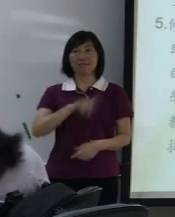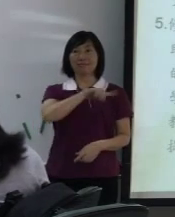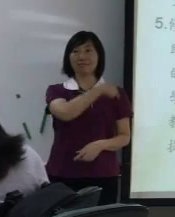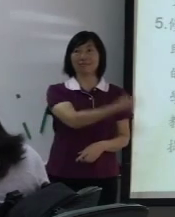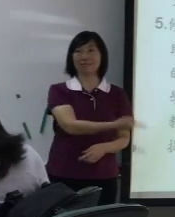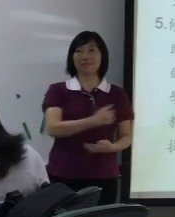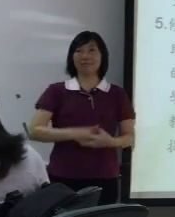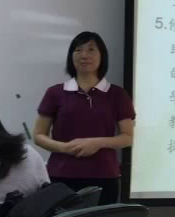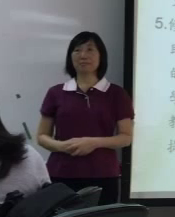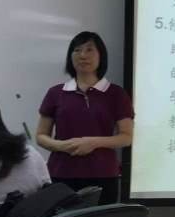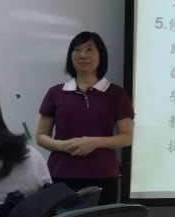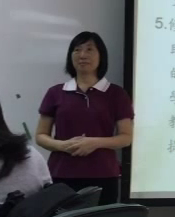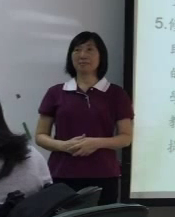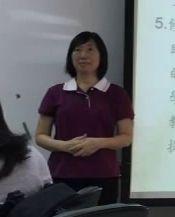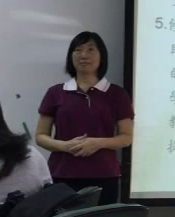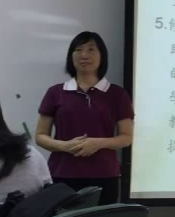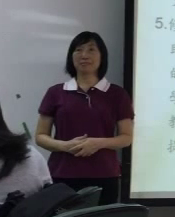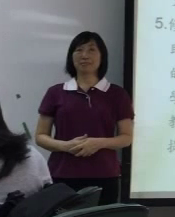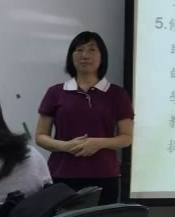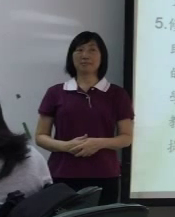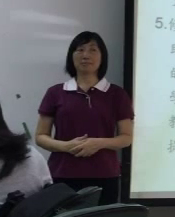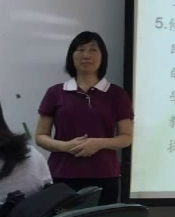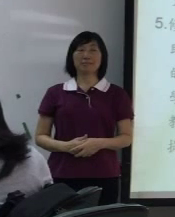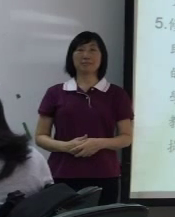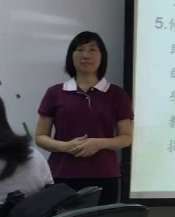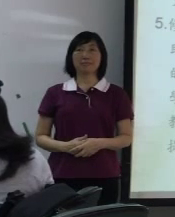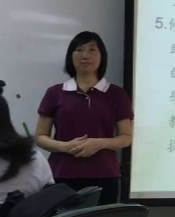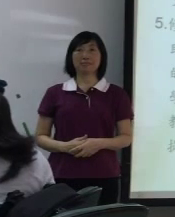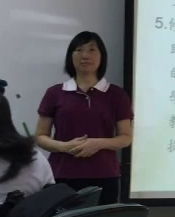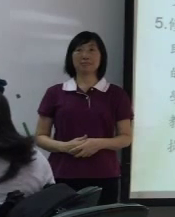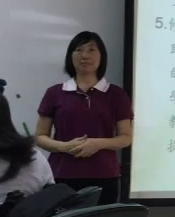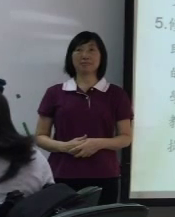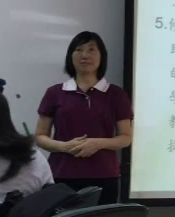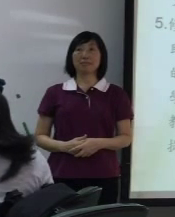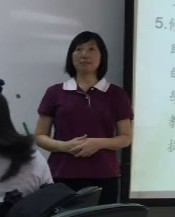下一张。所以各位，